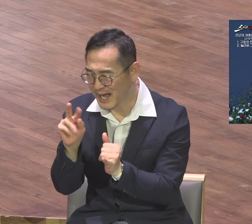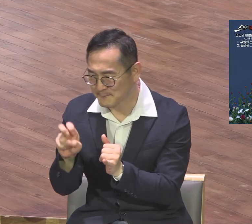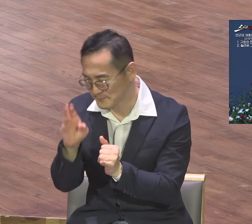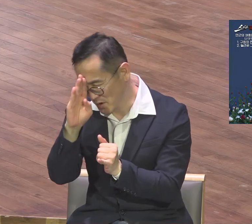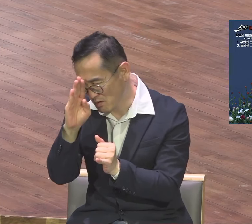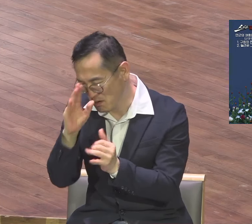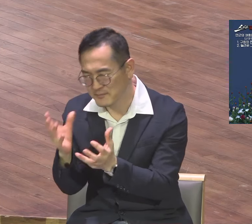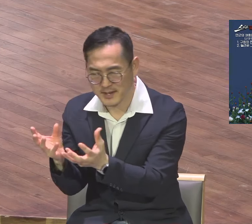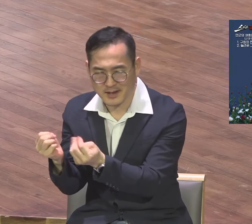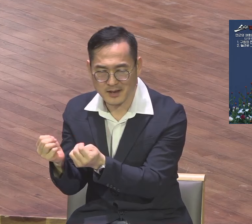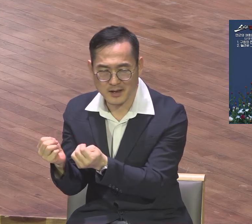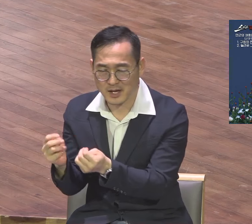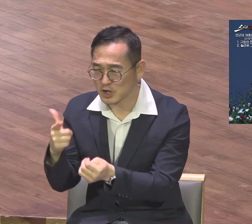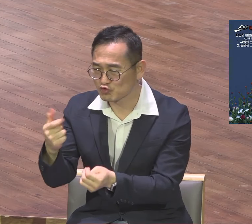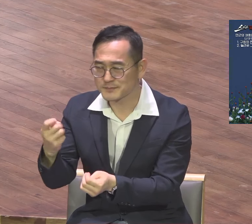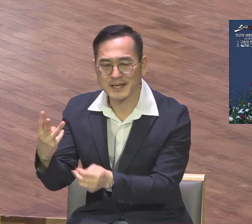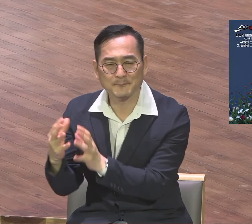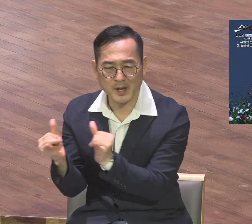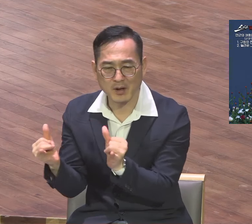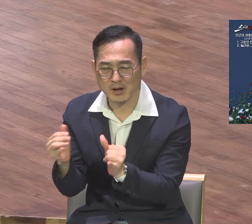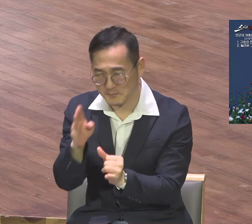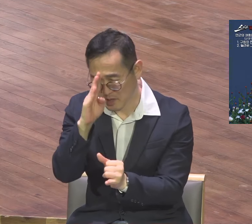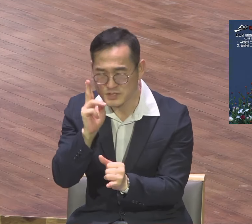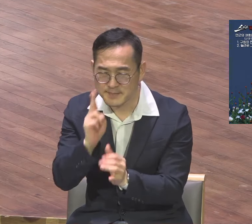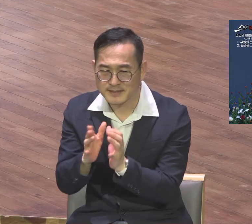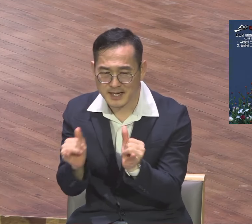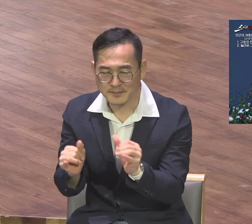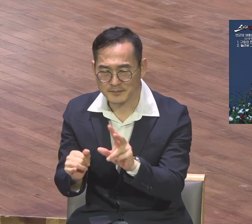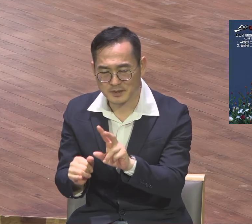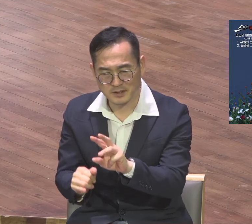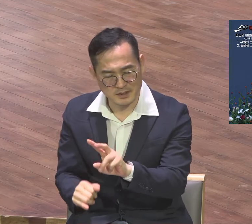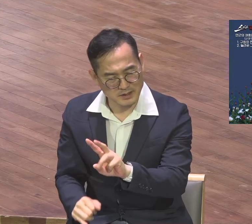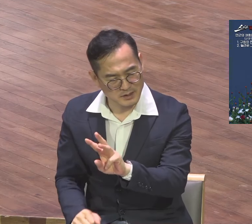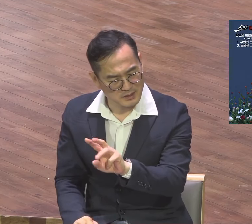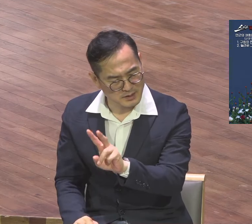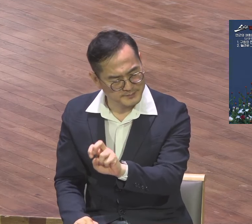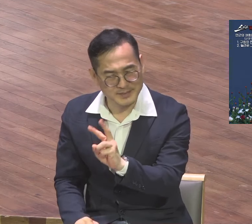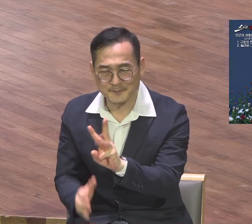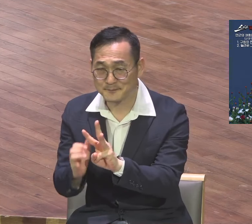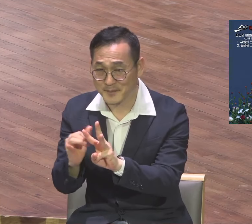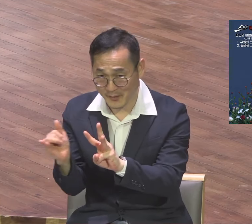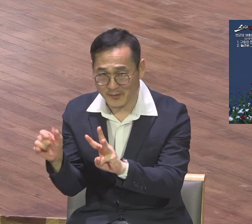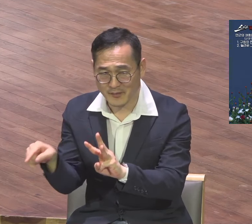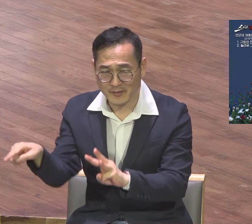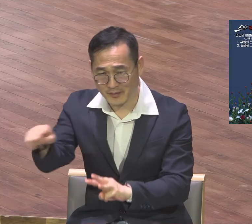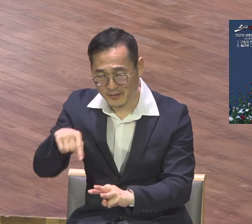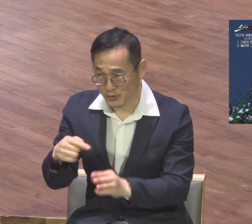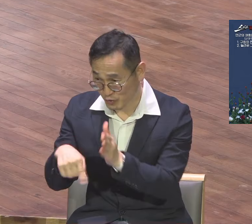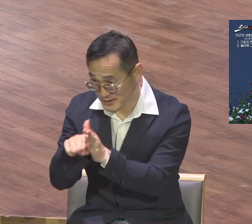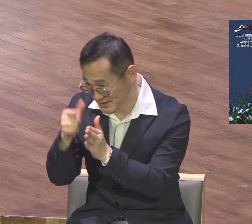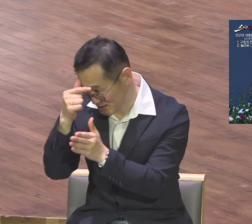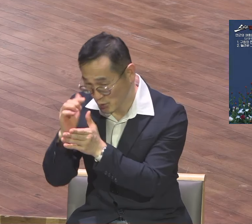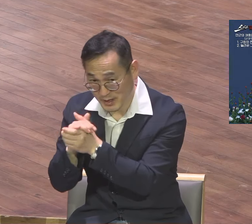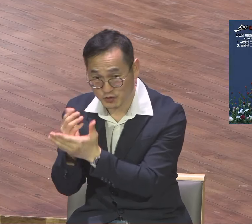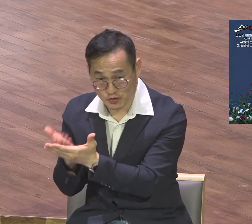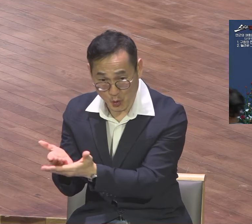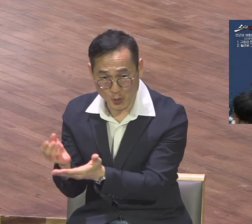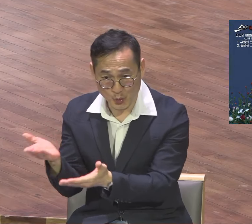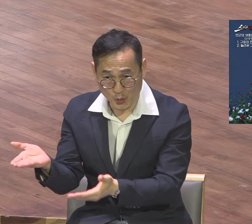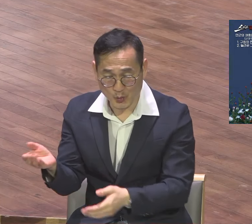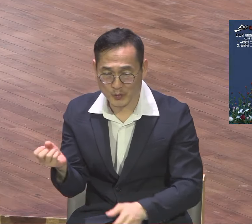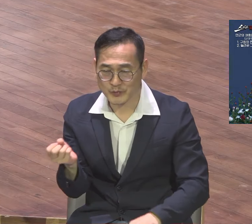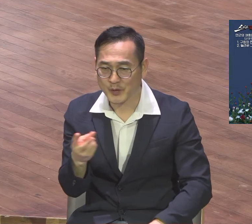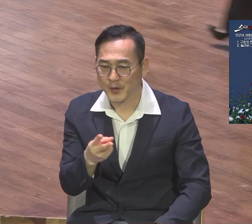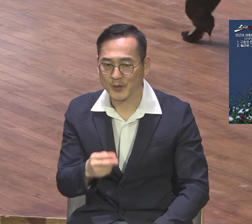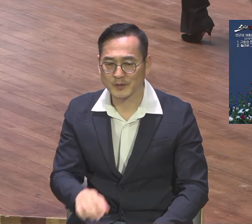지금 63명이고 중환자가 29명입니다. 암환자 중환자들이 기도해 주시고 우리 캠프팀들 한 번 다녀 끝나는 게